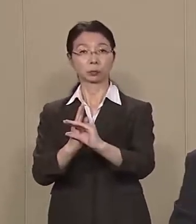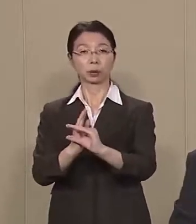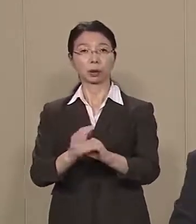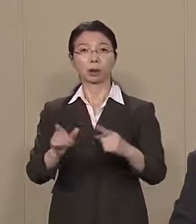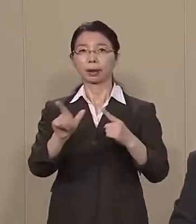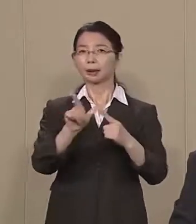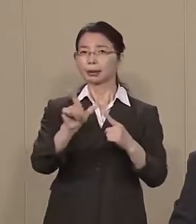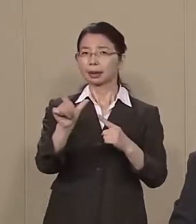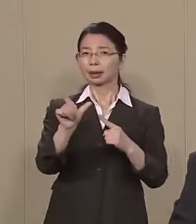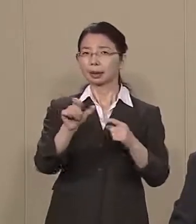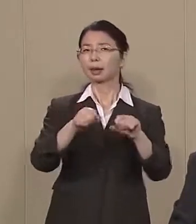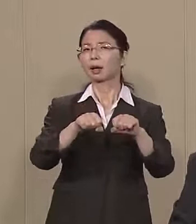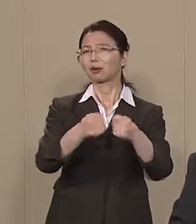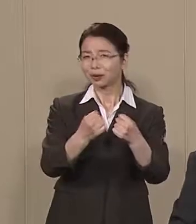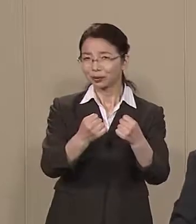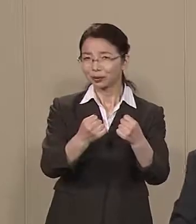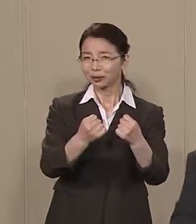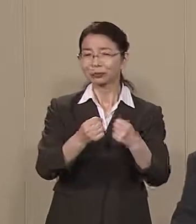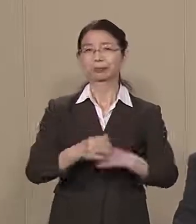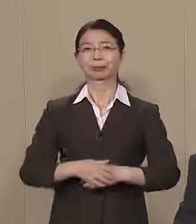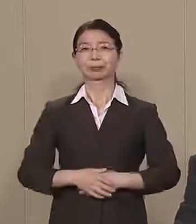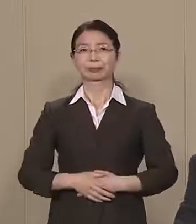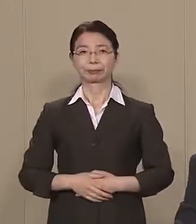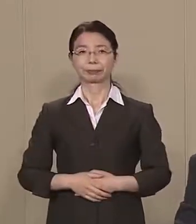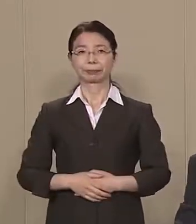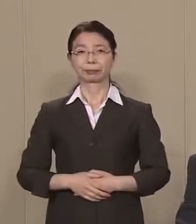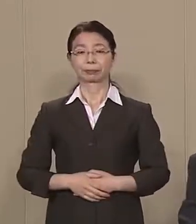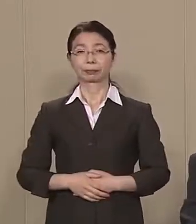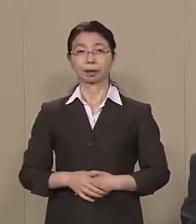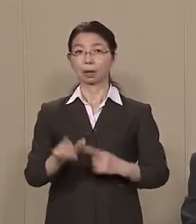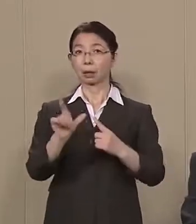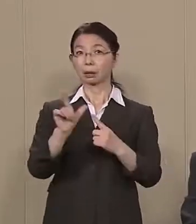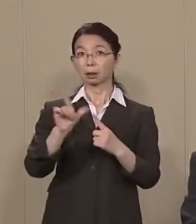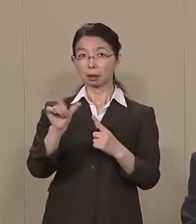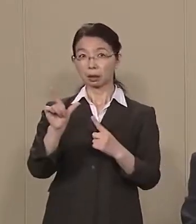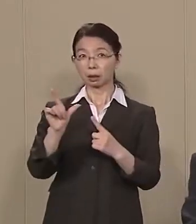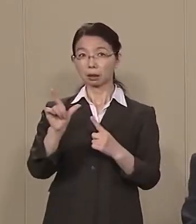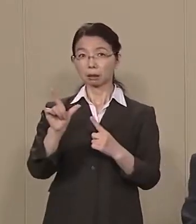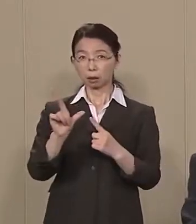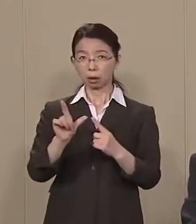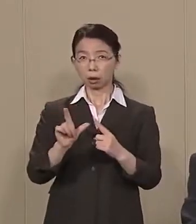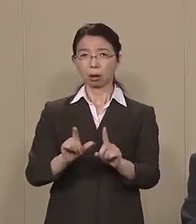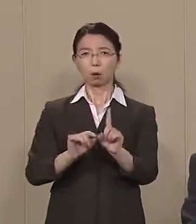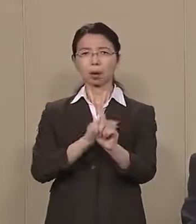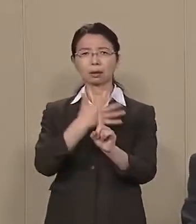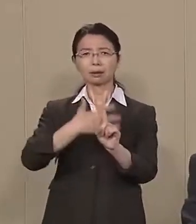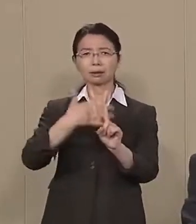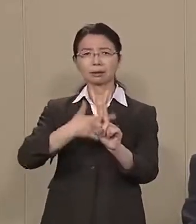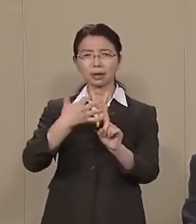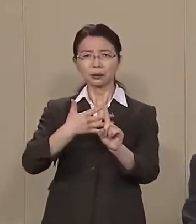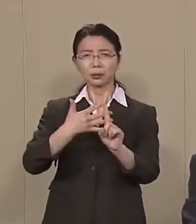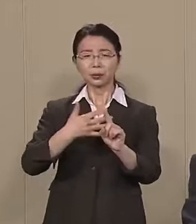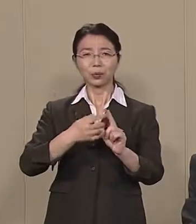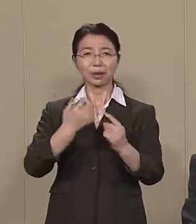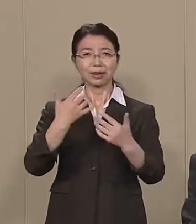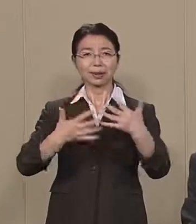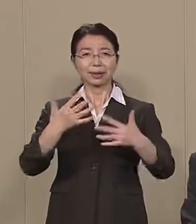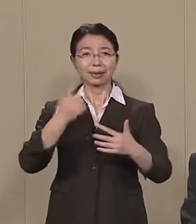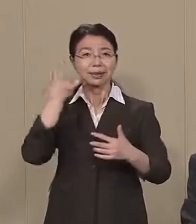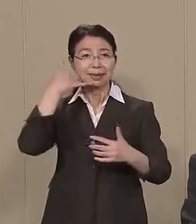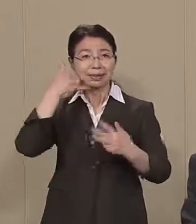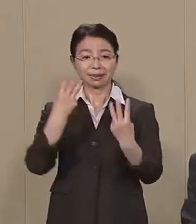nhk をとかすっnhk は1セーブ付き携帯やカーナビを持っているか